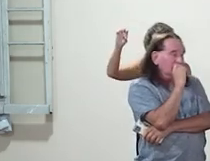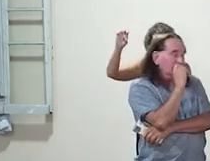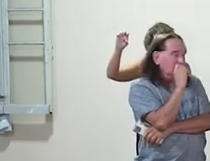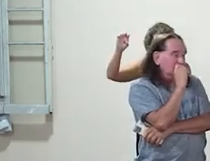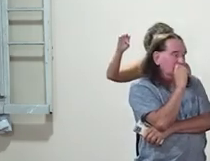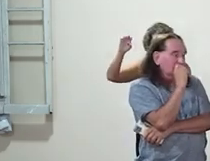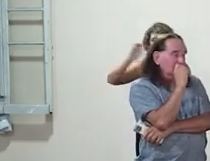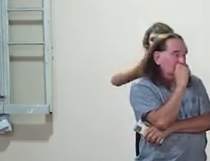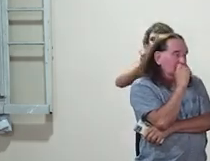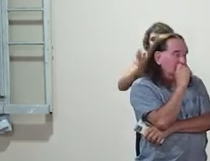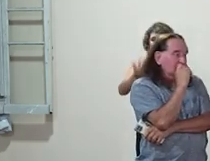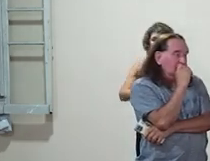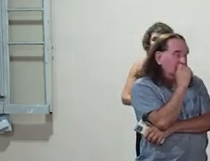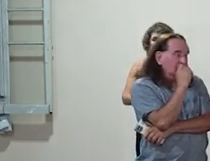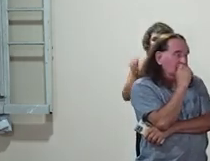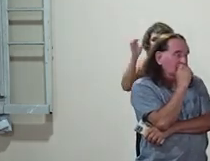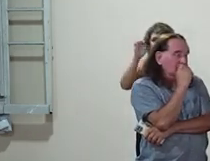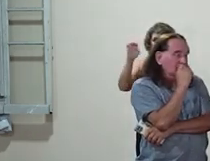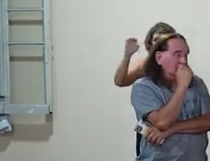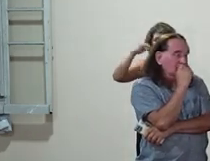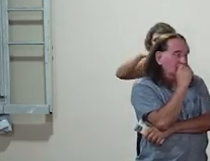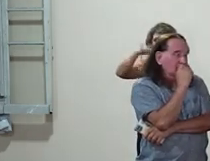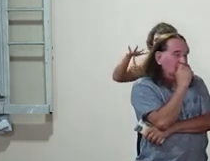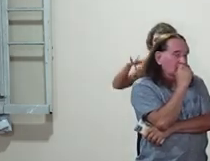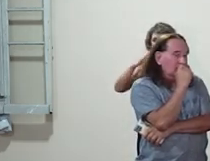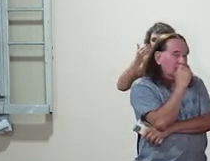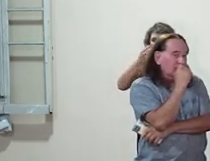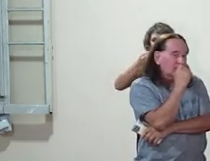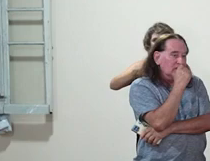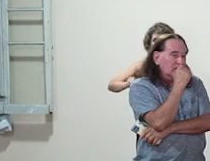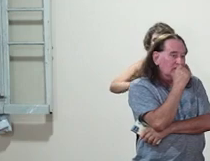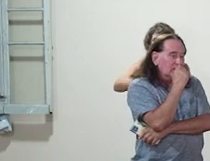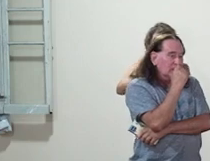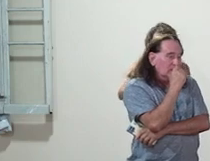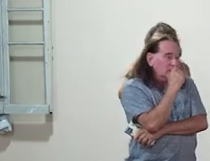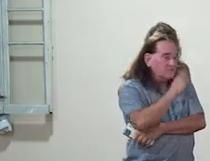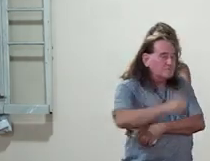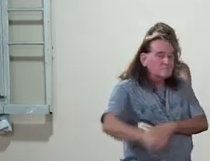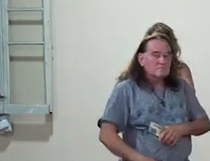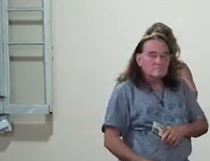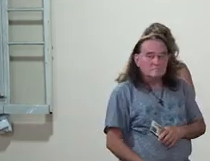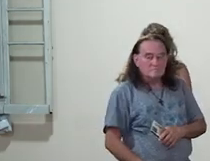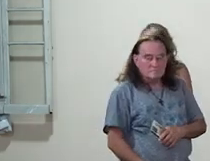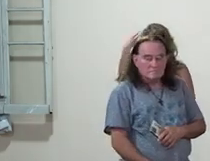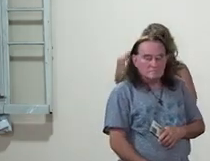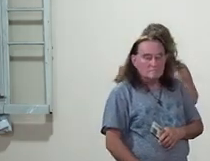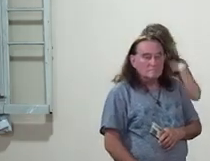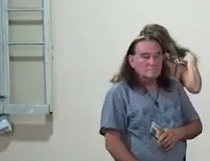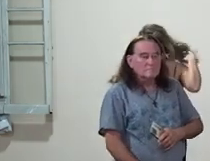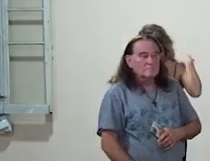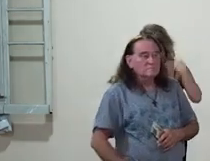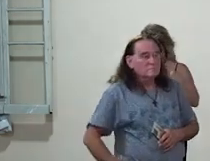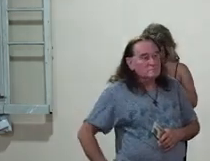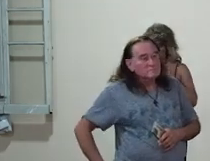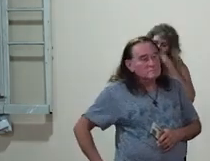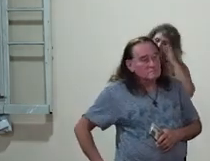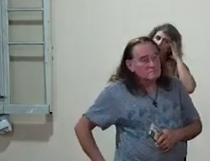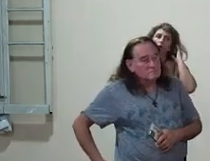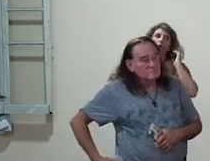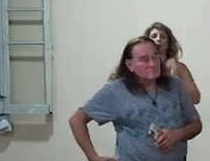destruiu o parque. O Estado do Paraná destruiu o Parque do Monge. Eu fiz o seguinte raciocínio, Juca.